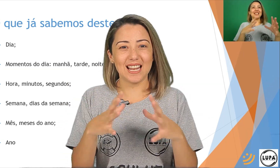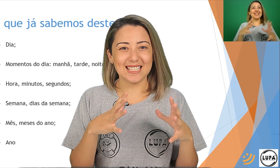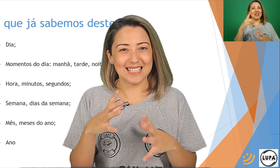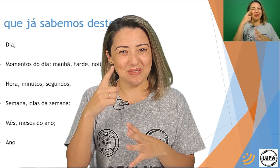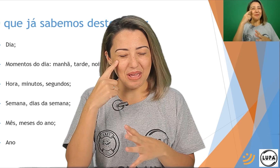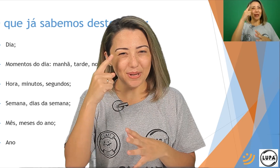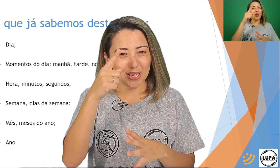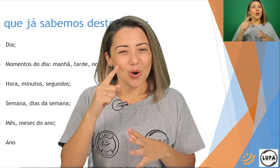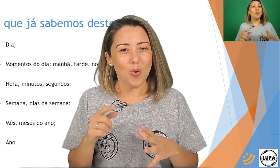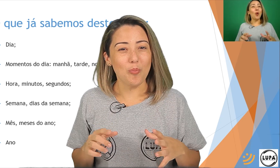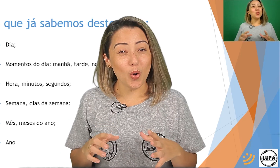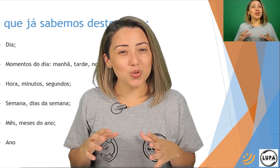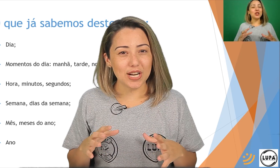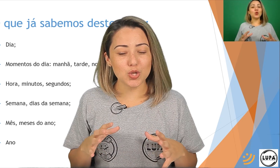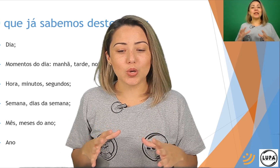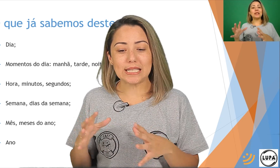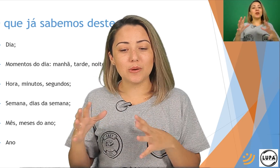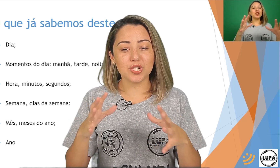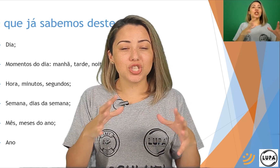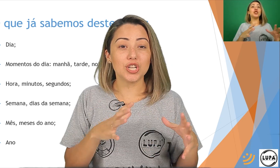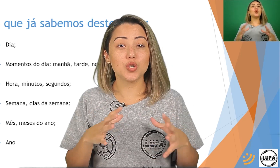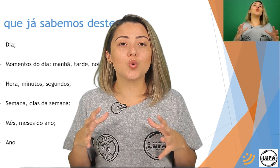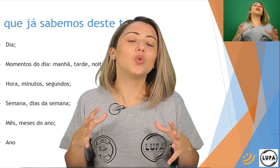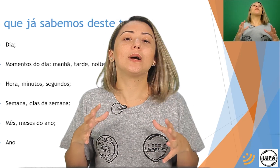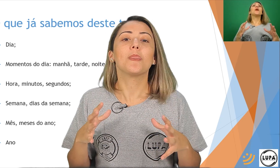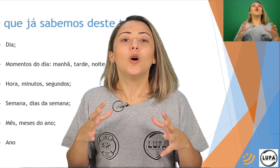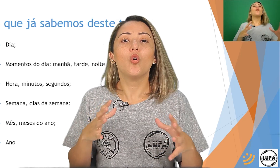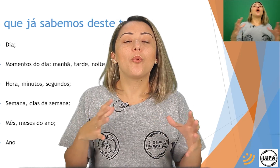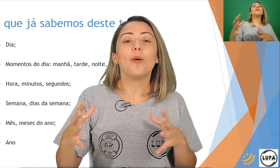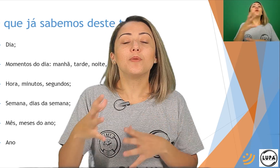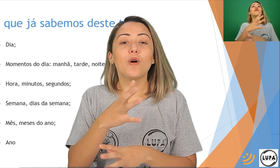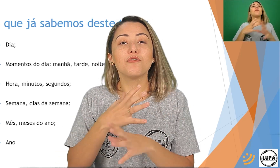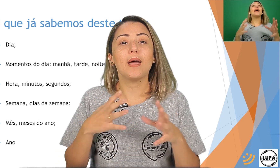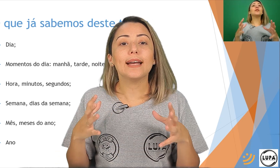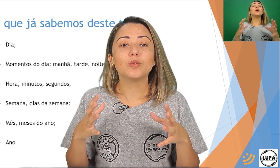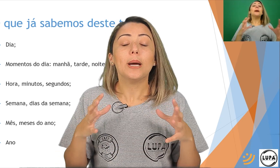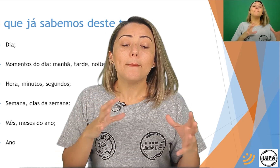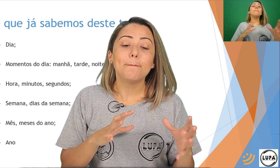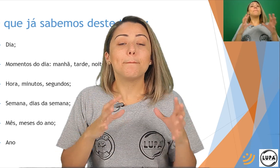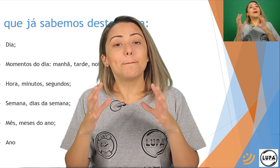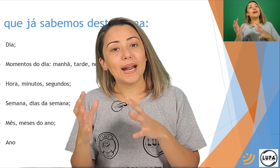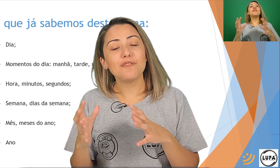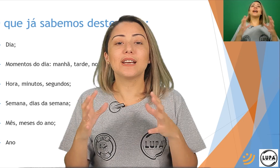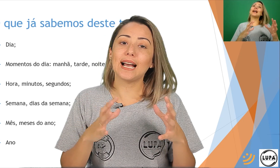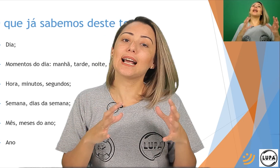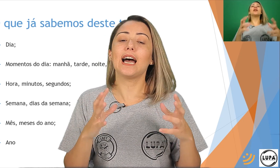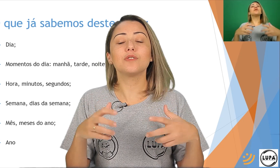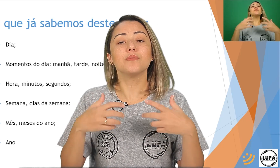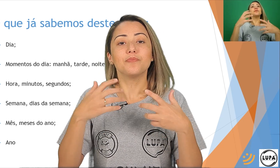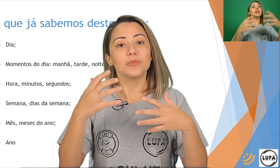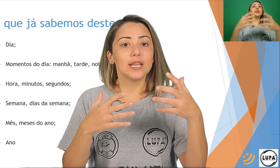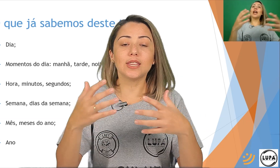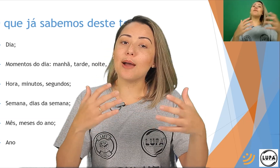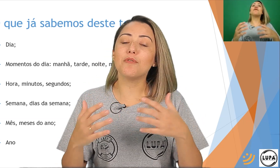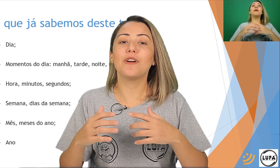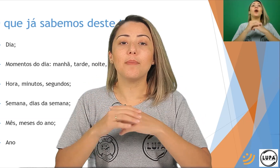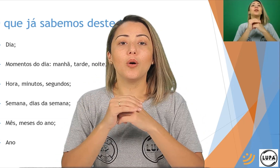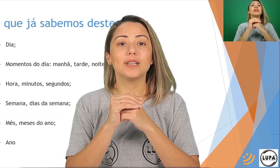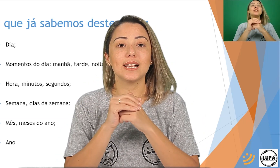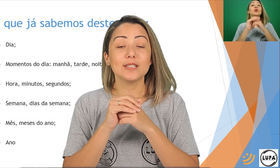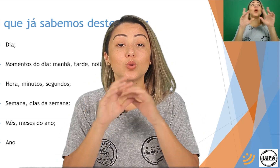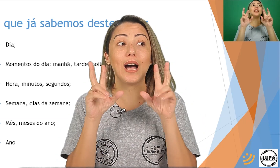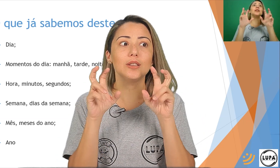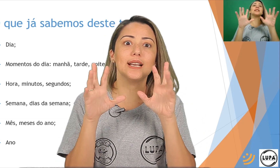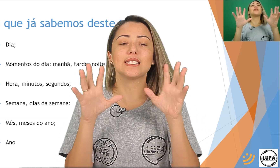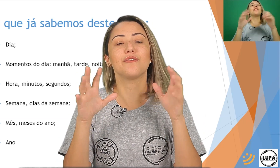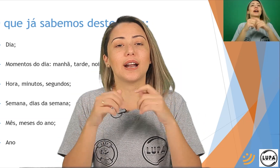espaço de sinalização, lembrem o ponto de articulação, a gente articula o próprio movimento para ficar claro que tempo verbal